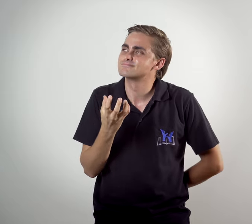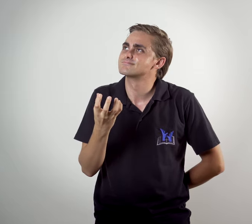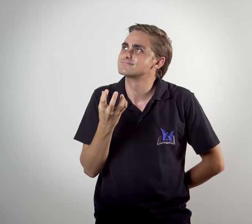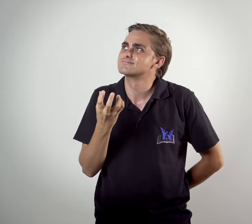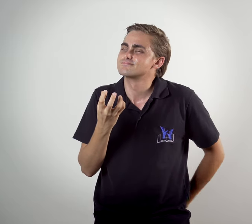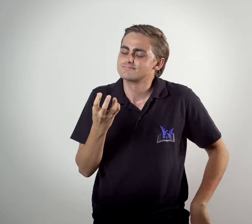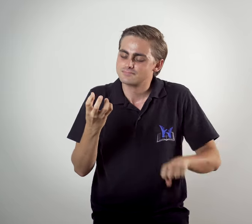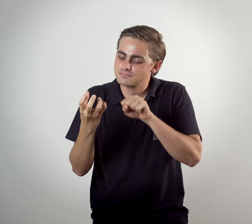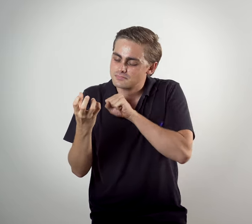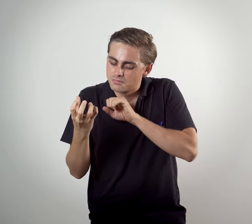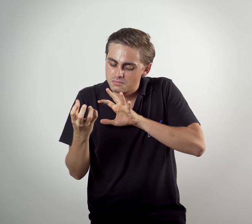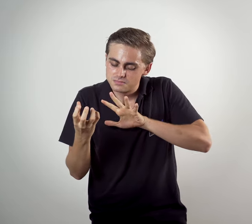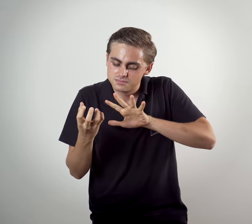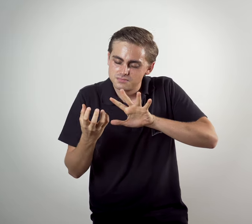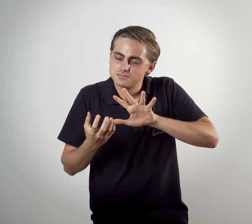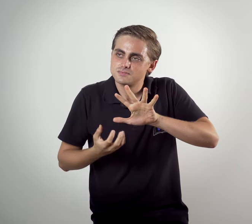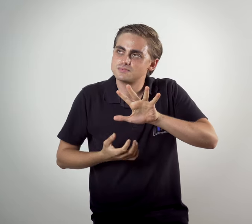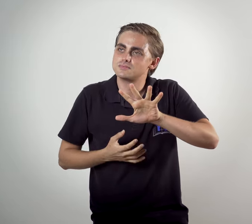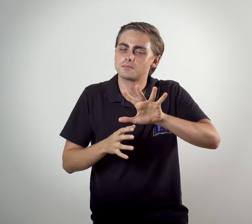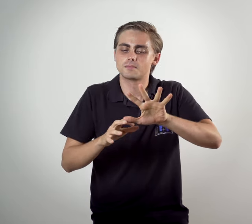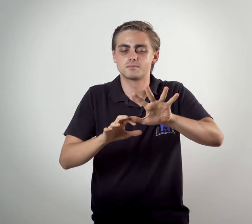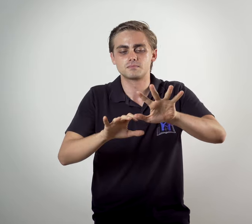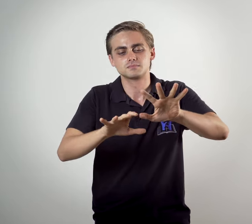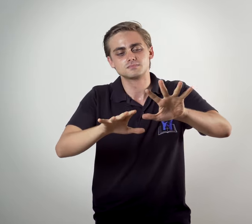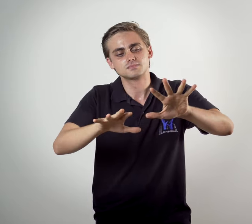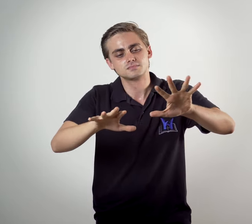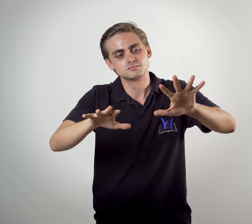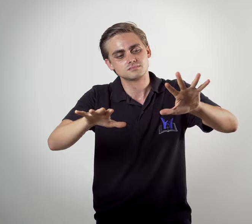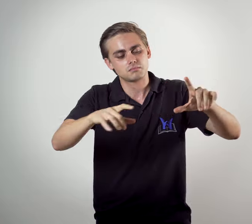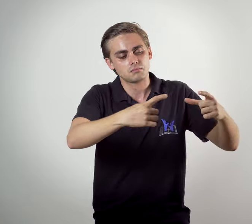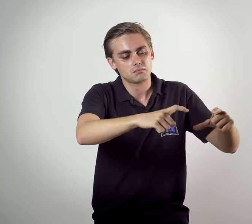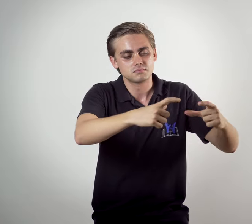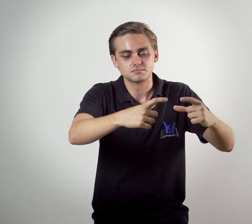onde quer que